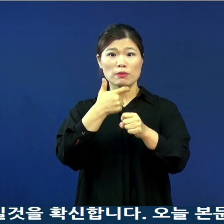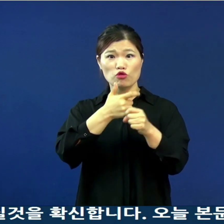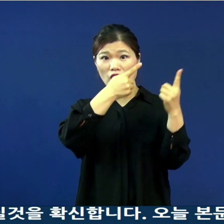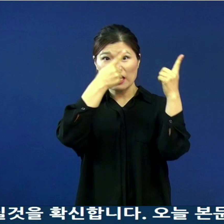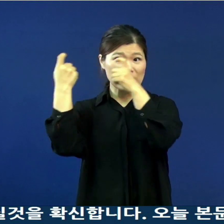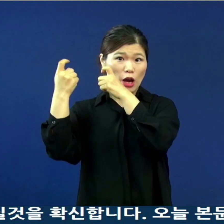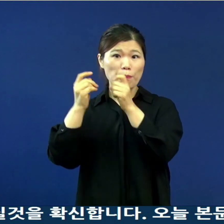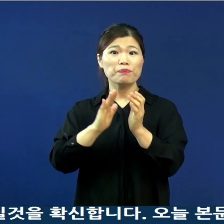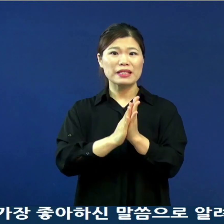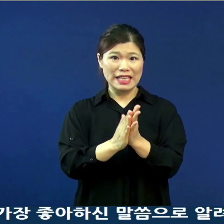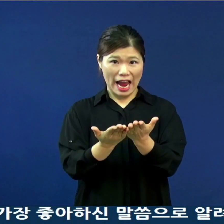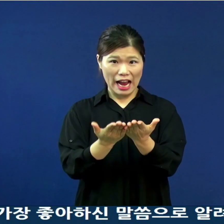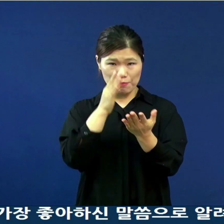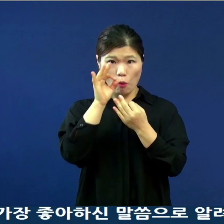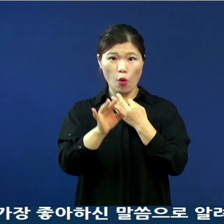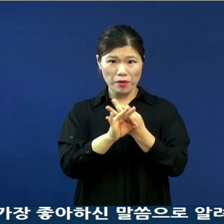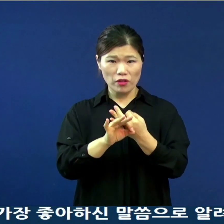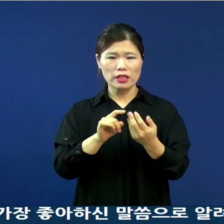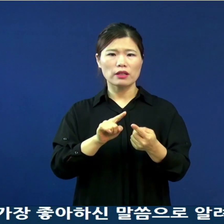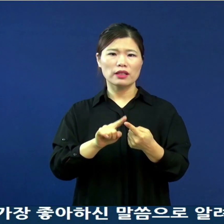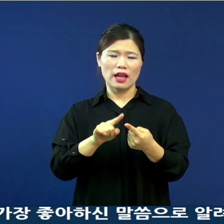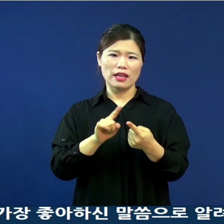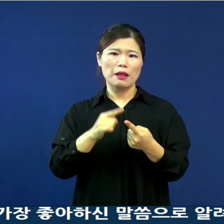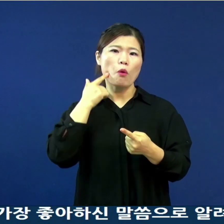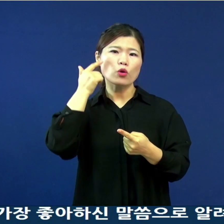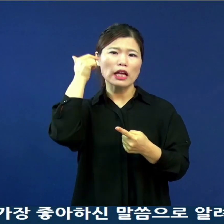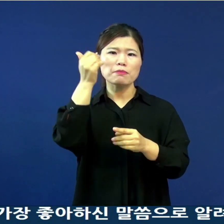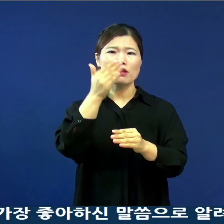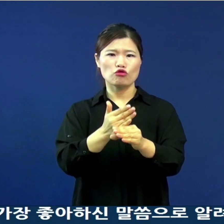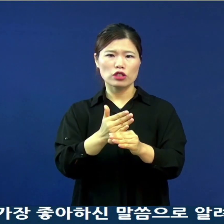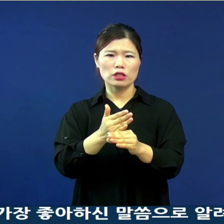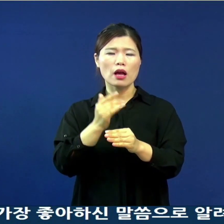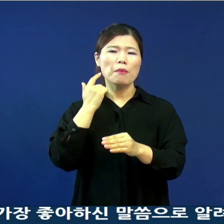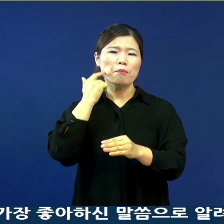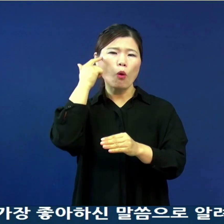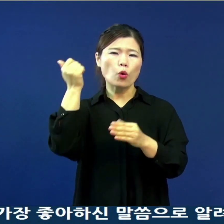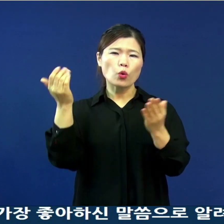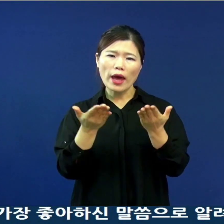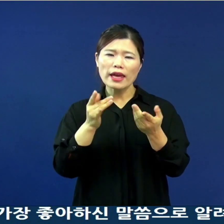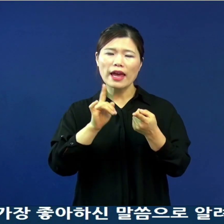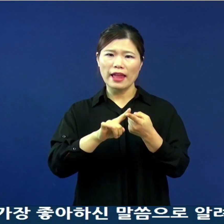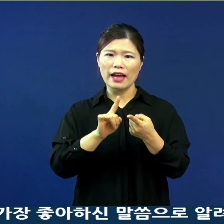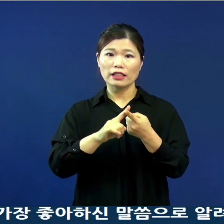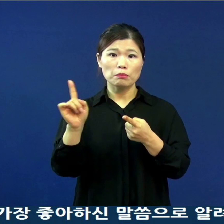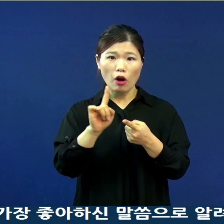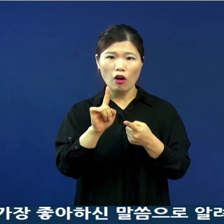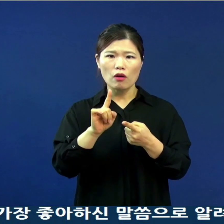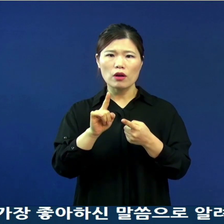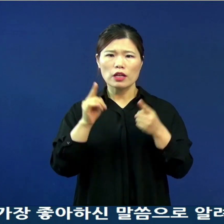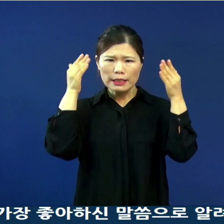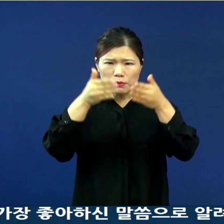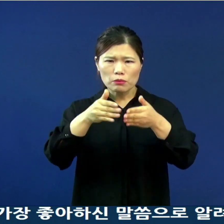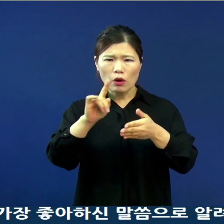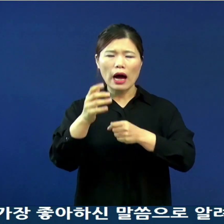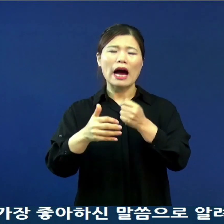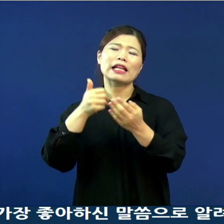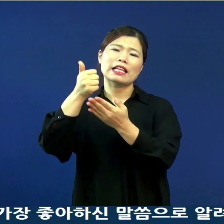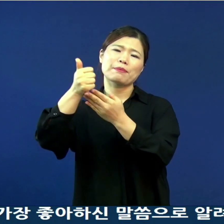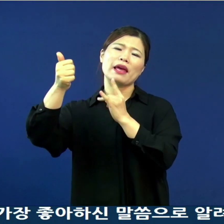책자에는 목사님의 중심 목회 철학은 어떤 경우에도 하나님께만